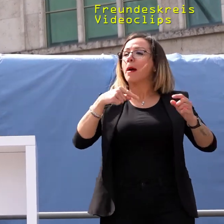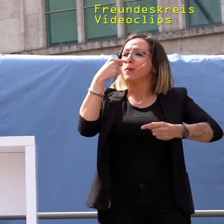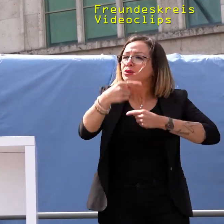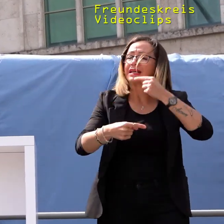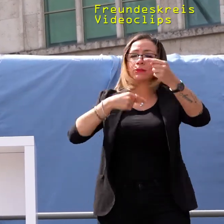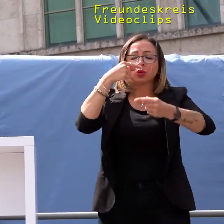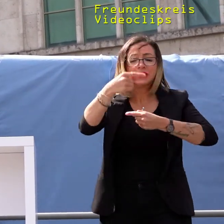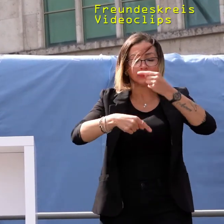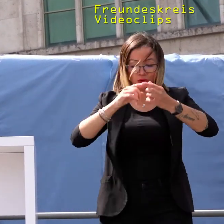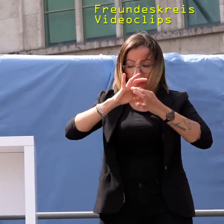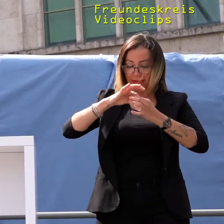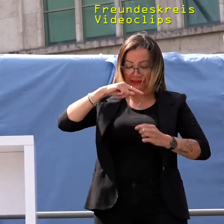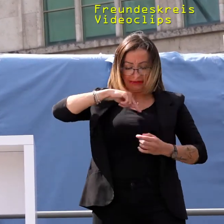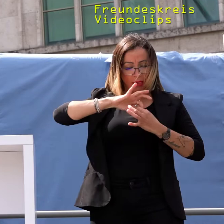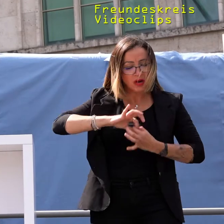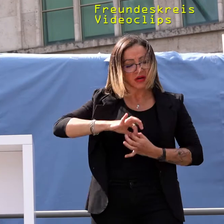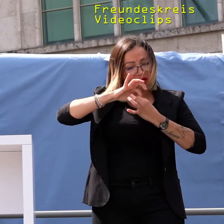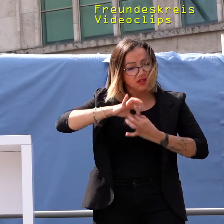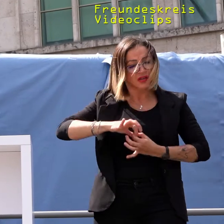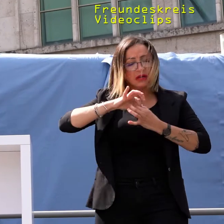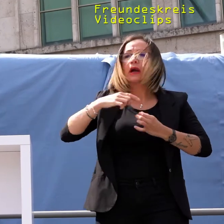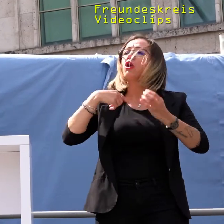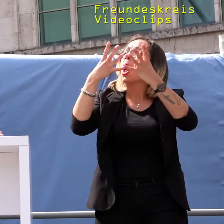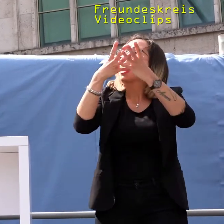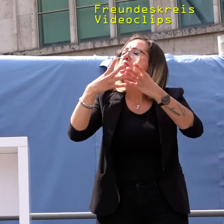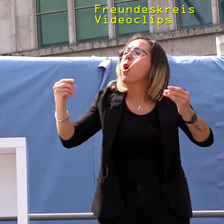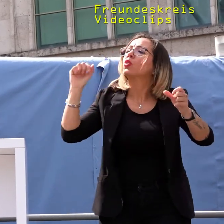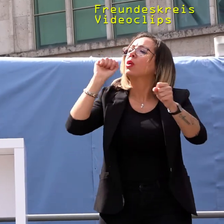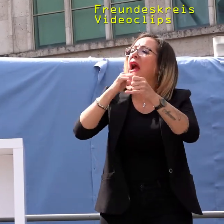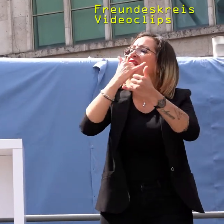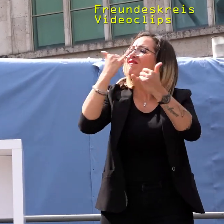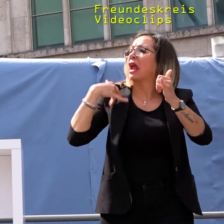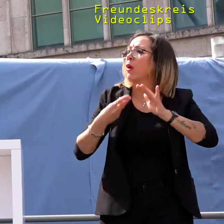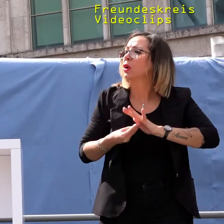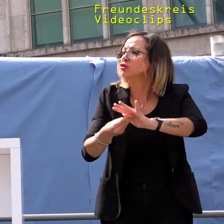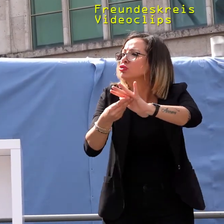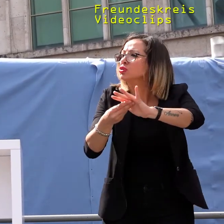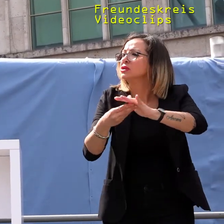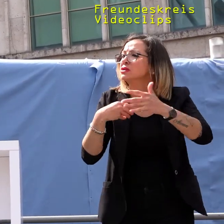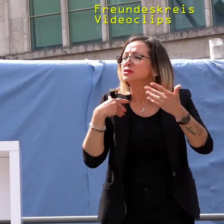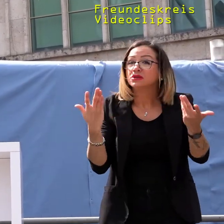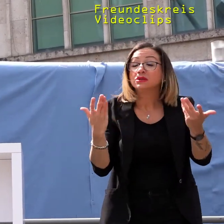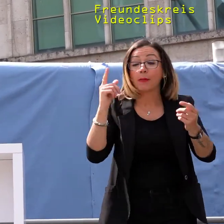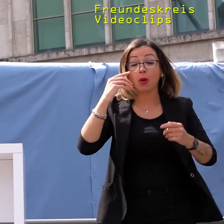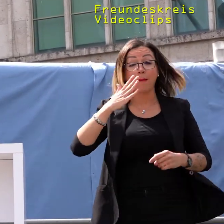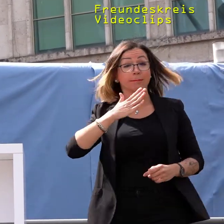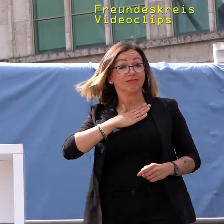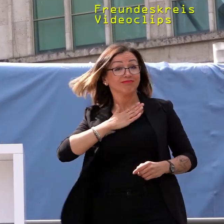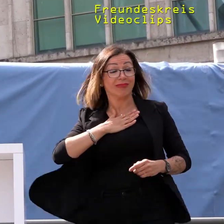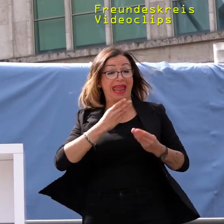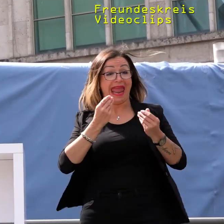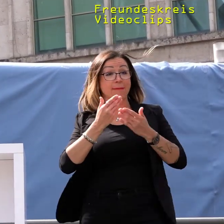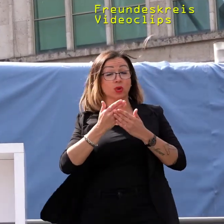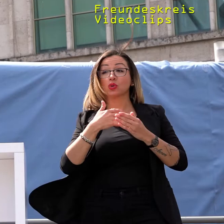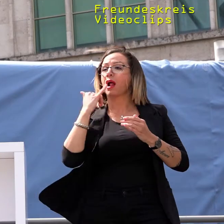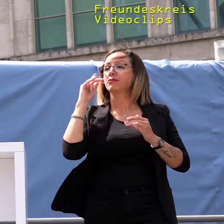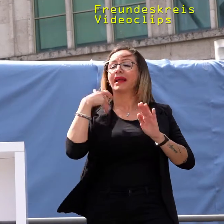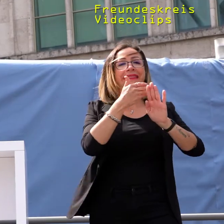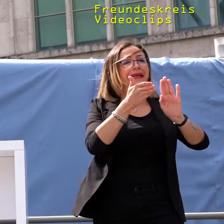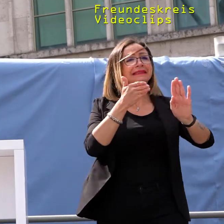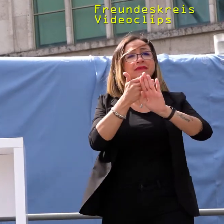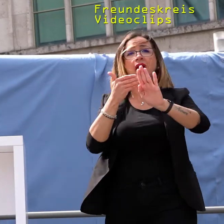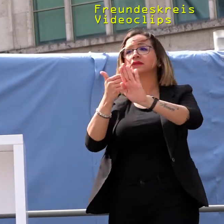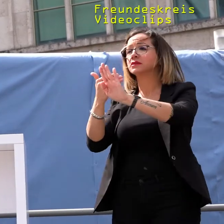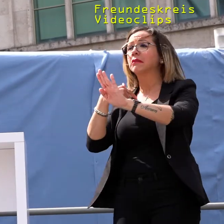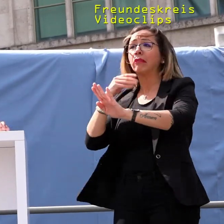Selbstfindung überlegen, wie ich zur Lösung beitragen kann. Meine emotionale Distanziertheit, die es mir in bestimmten Situationen